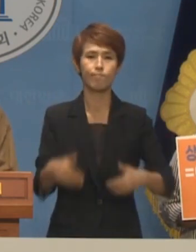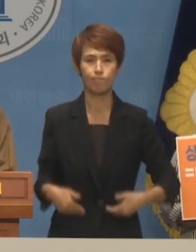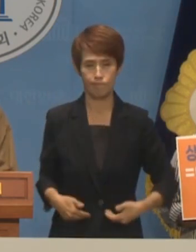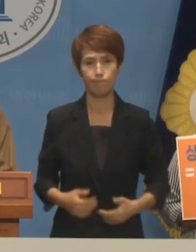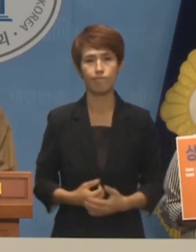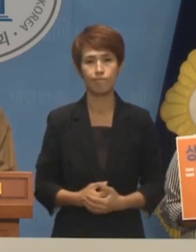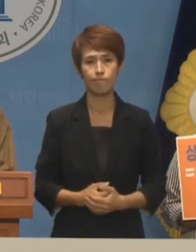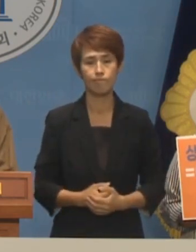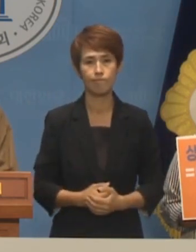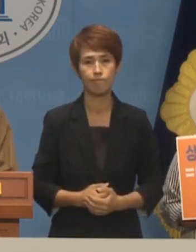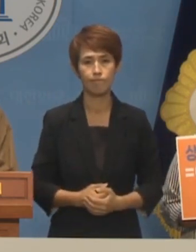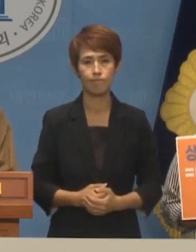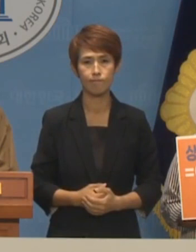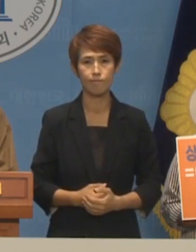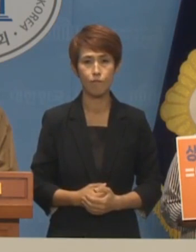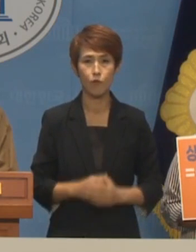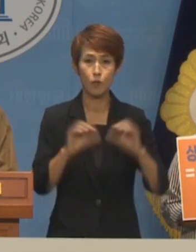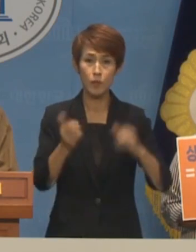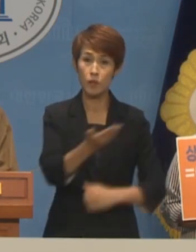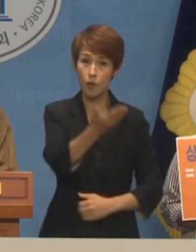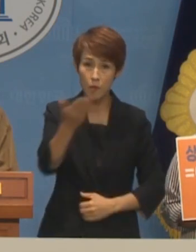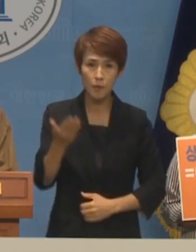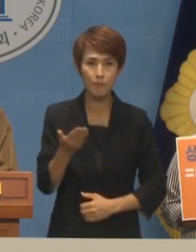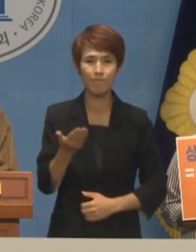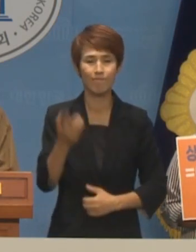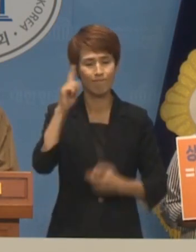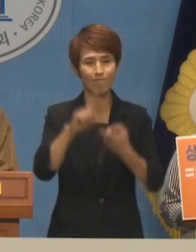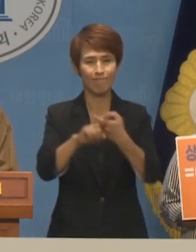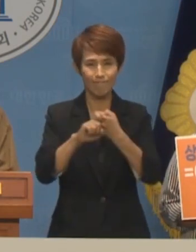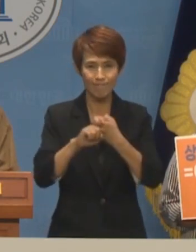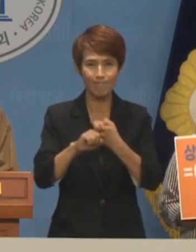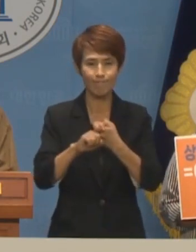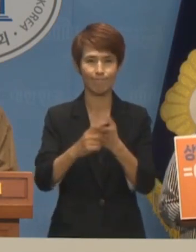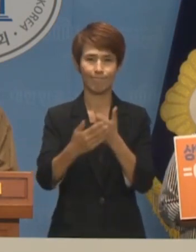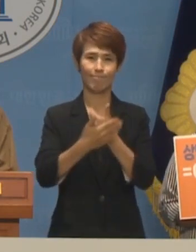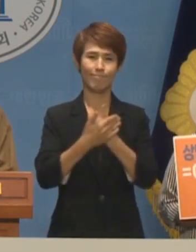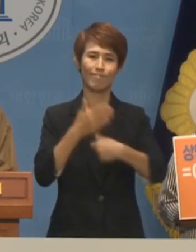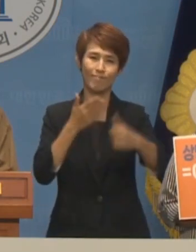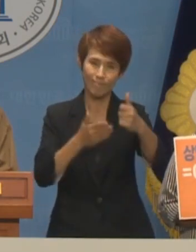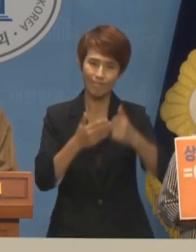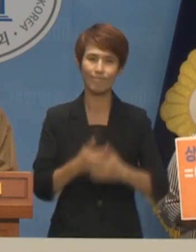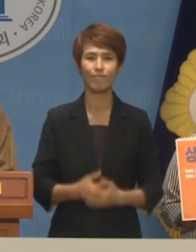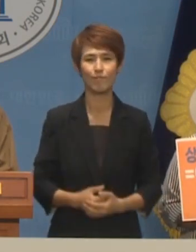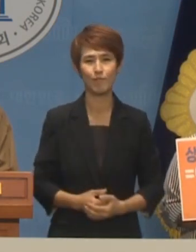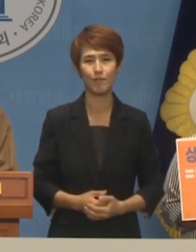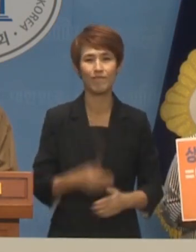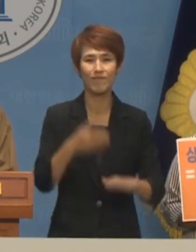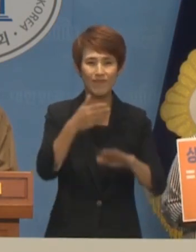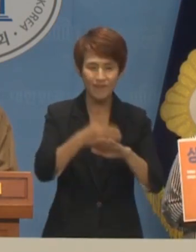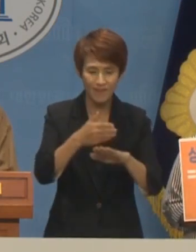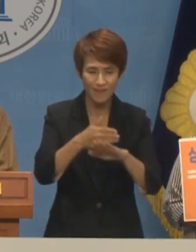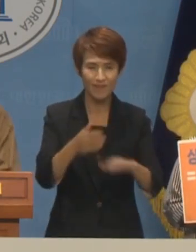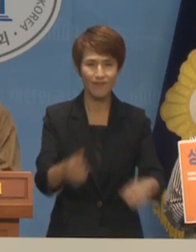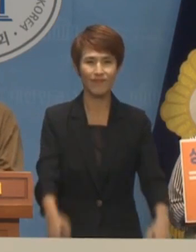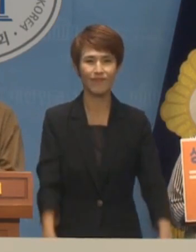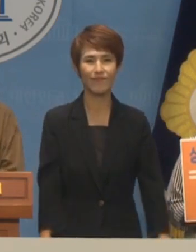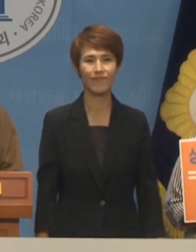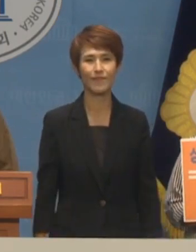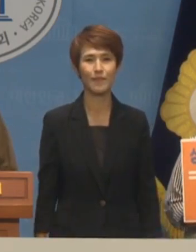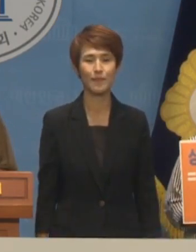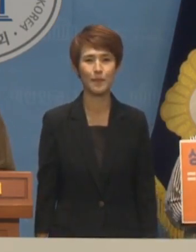나갈 것입니다. 국민 여러분의 많은 관심과 지지를 부탁드립니다. 감사합니다.